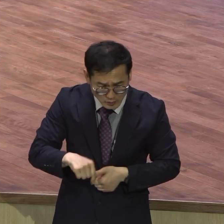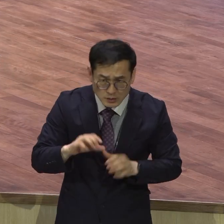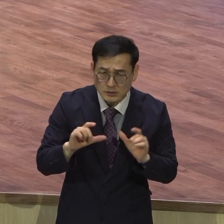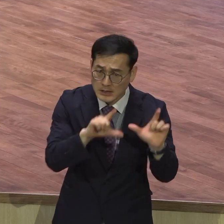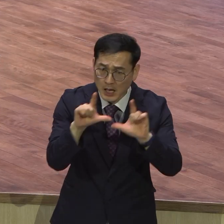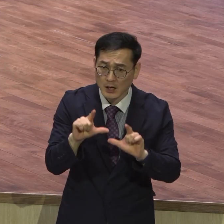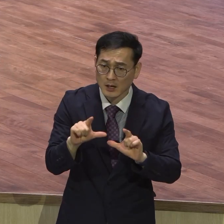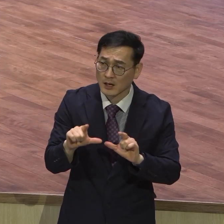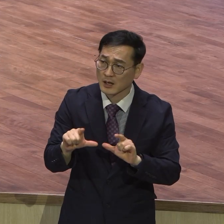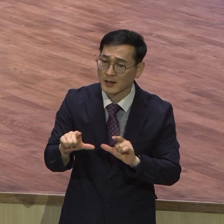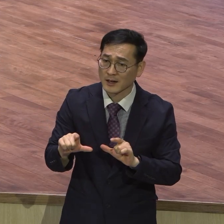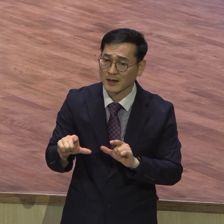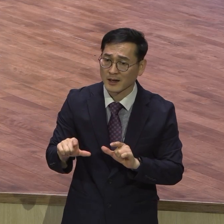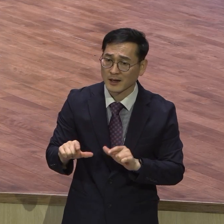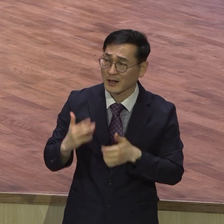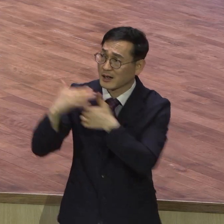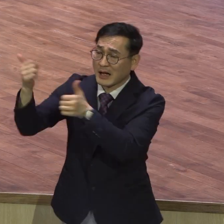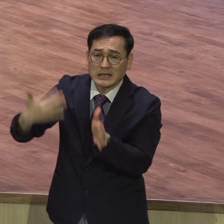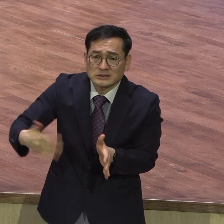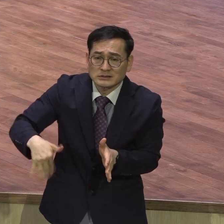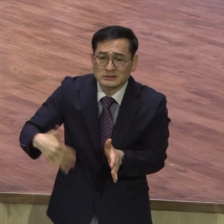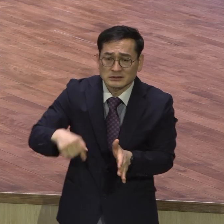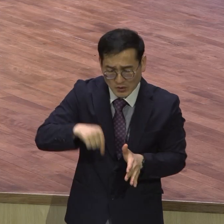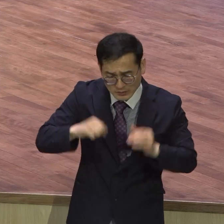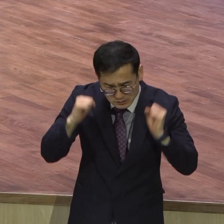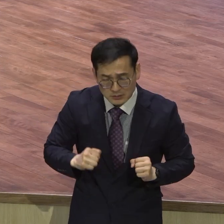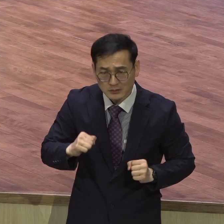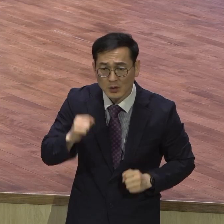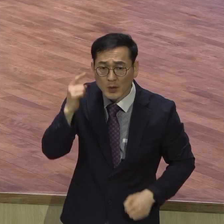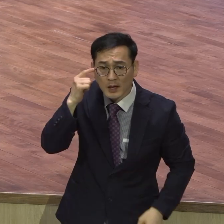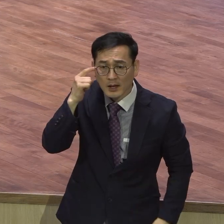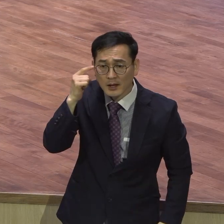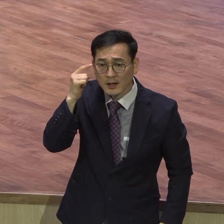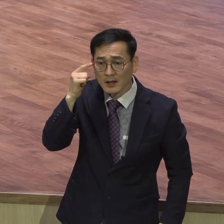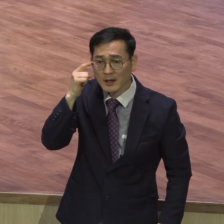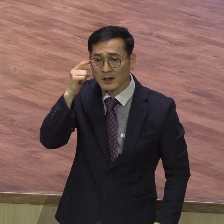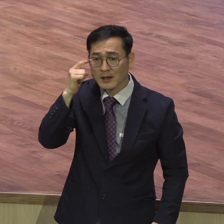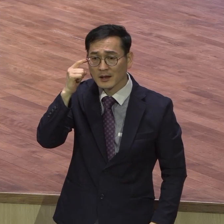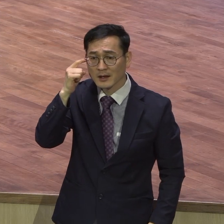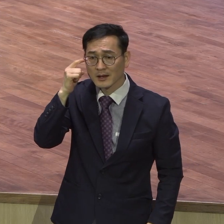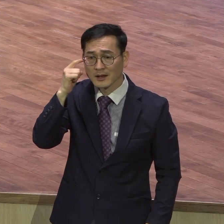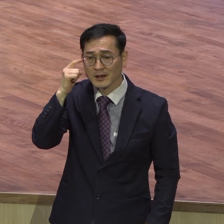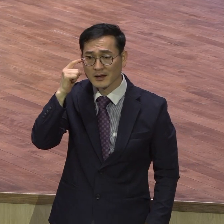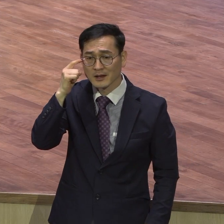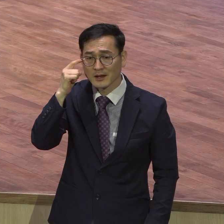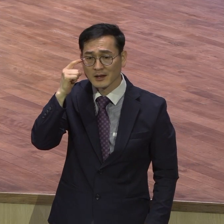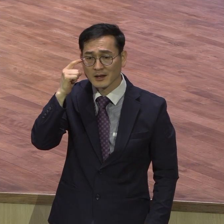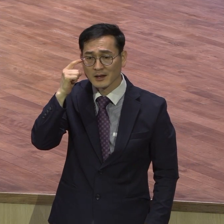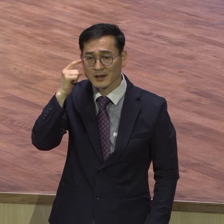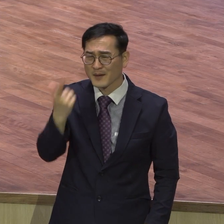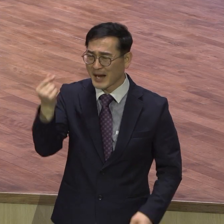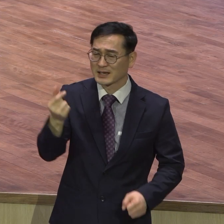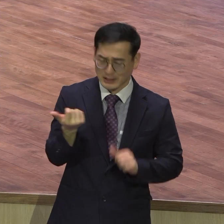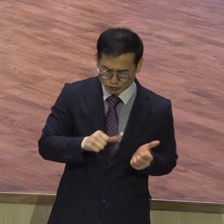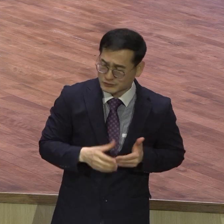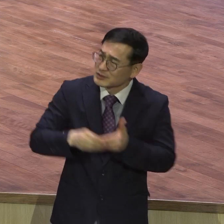영원히 살 집을 다 마련해 놓으면 그분이 왜 빨리 우리를 데려가지 그렇게 우리를 이렇게 이 땅에 또 살게 하느냐